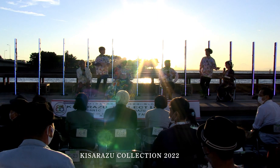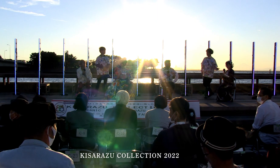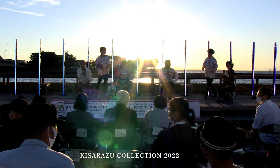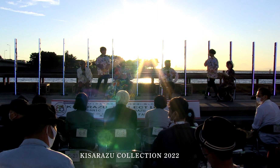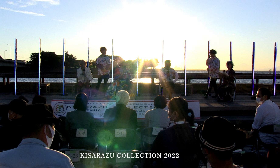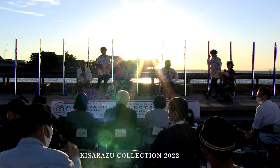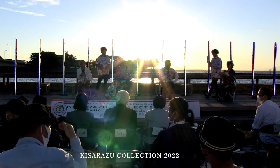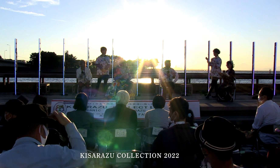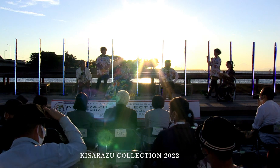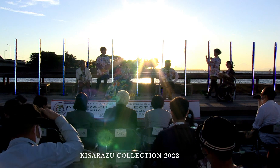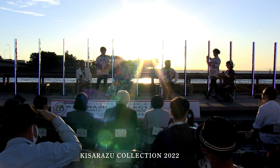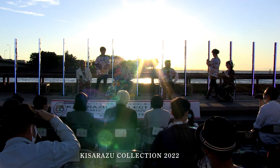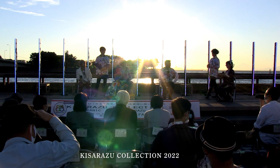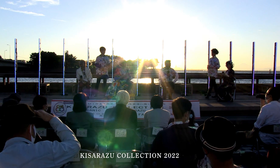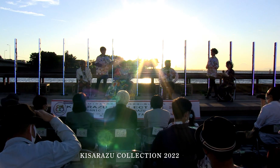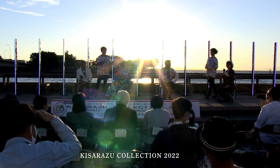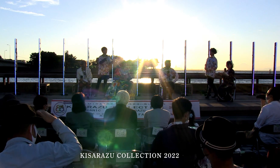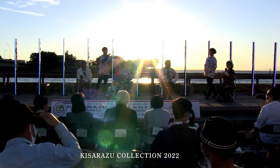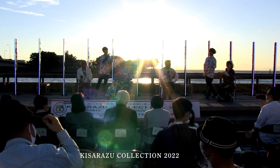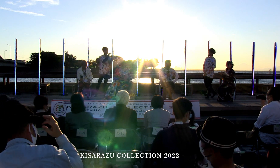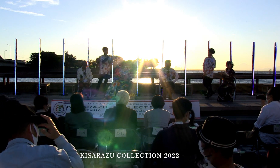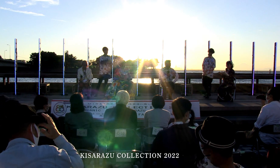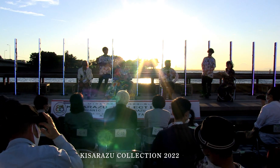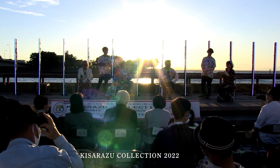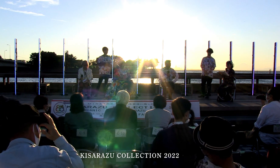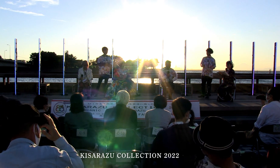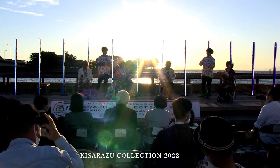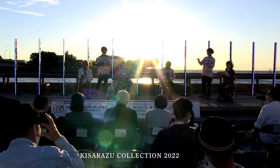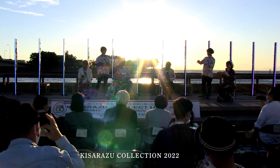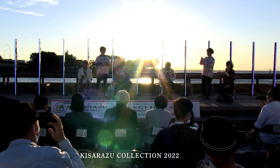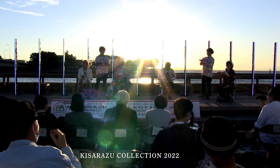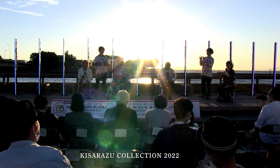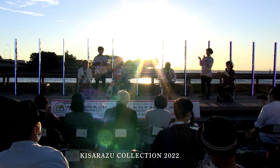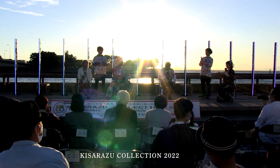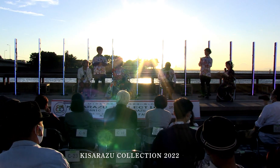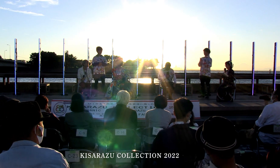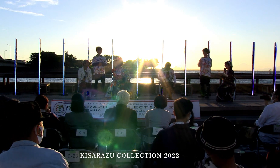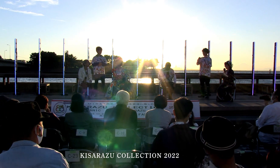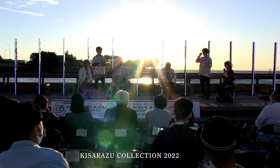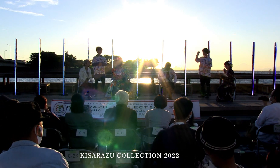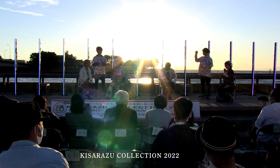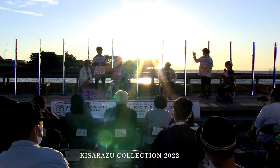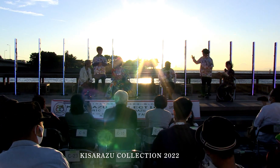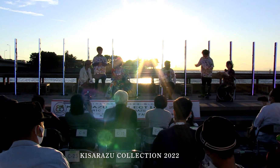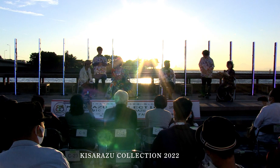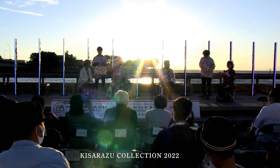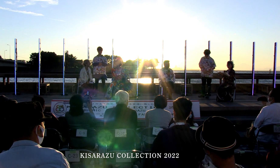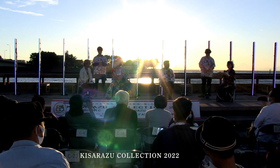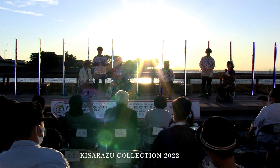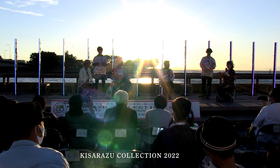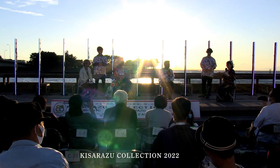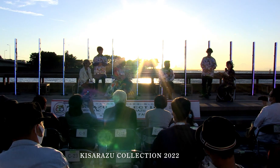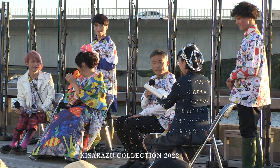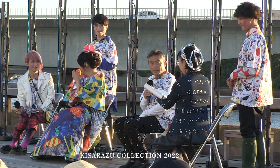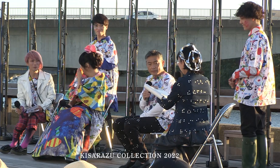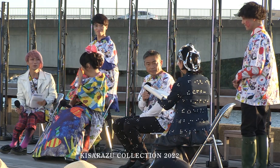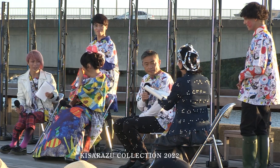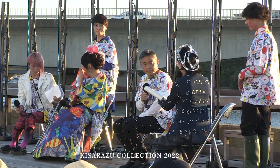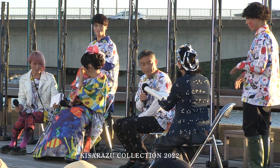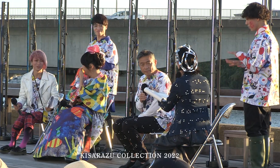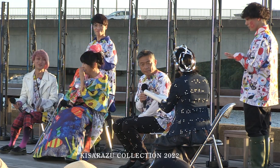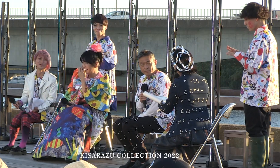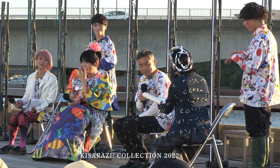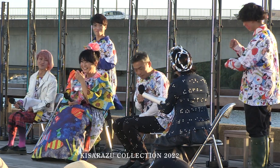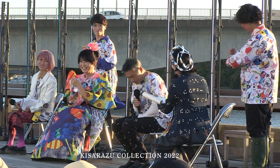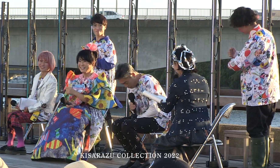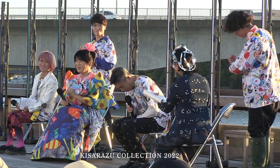ね。 かわいい。 それでは改めまして、よろしくお願いいたします。はい、本日